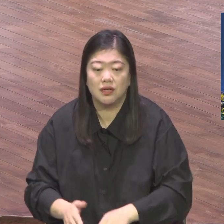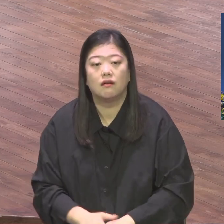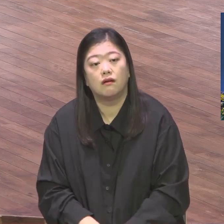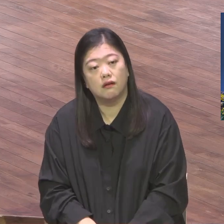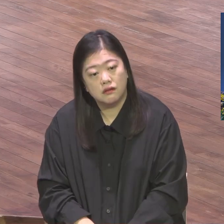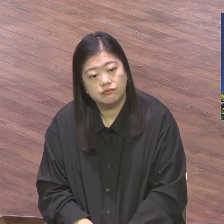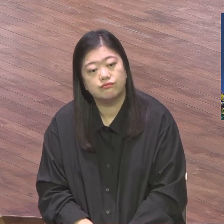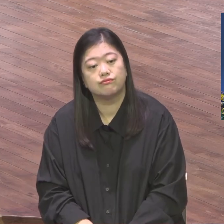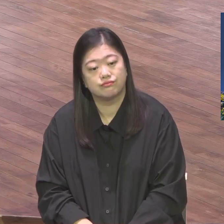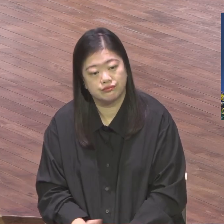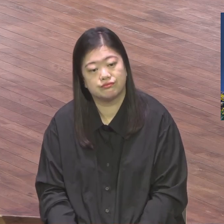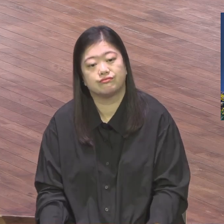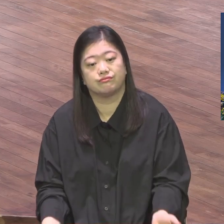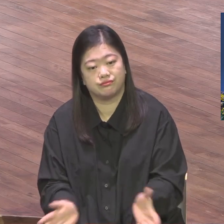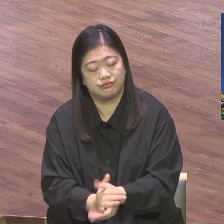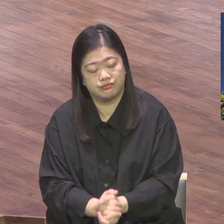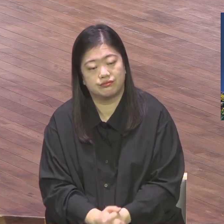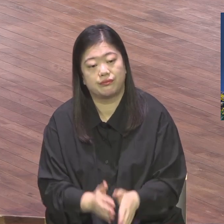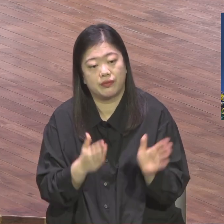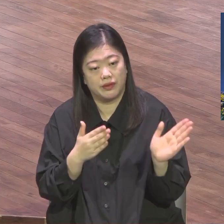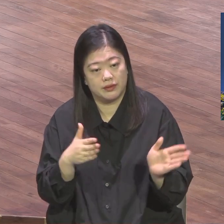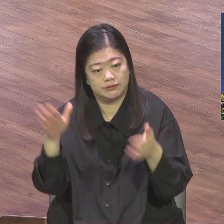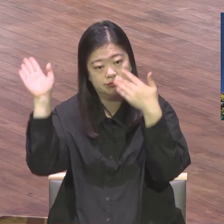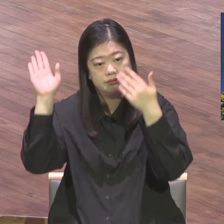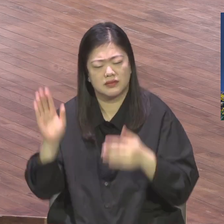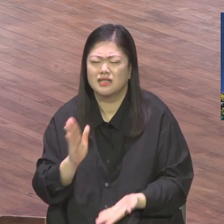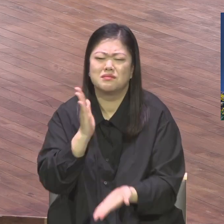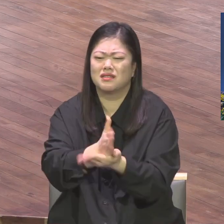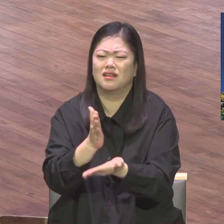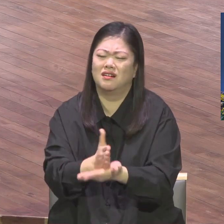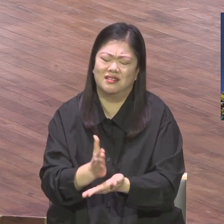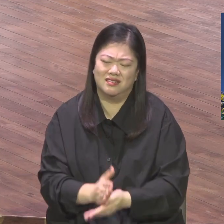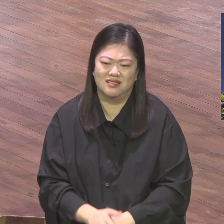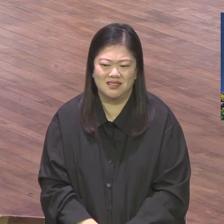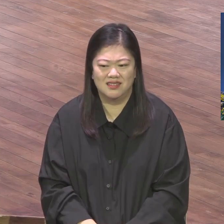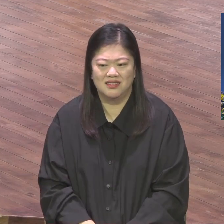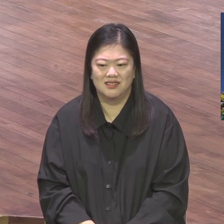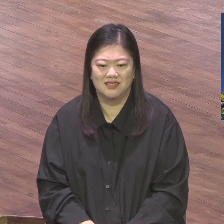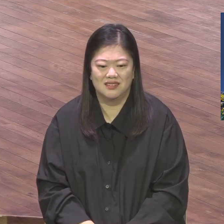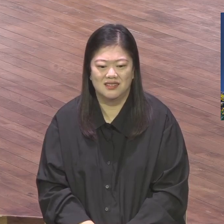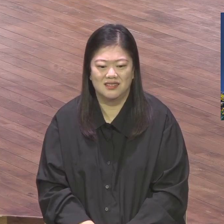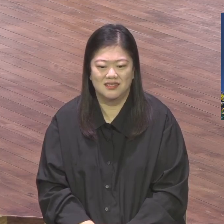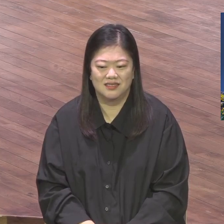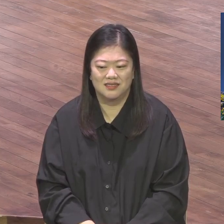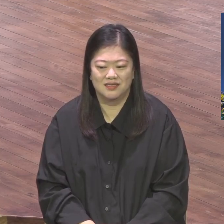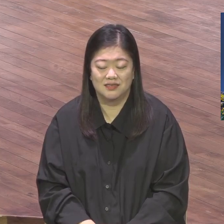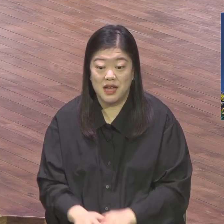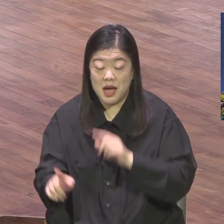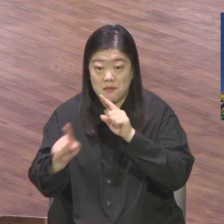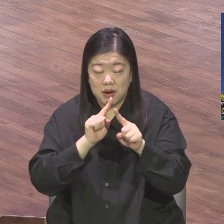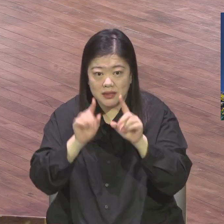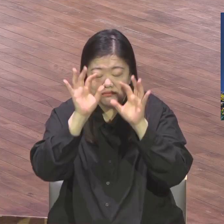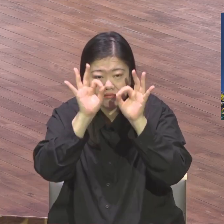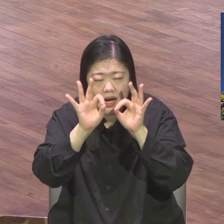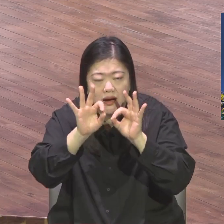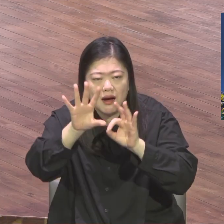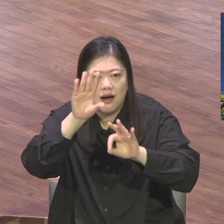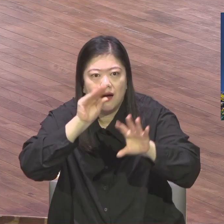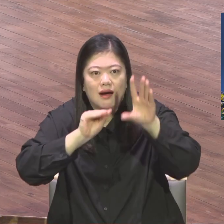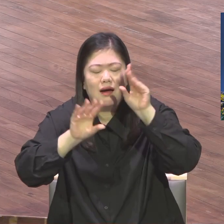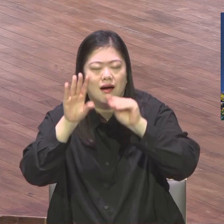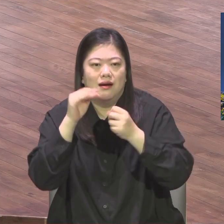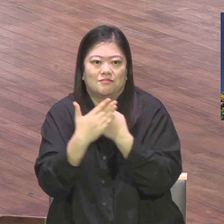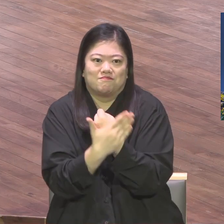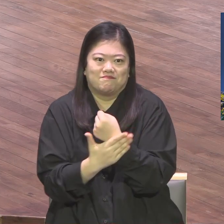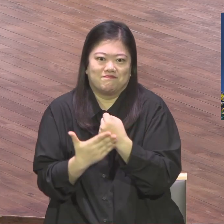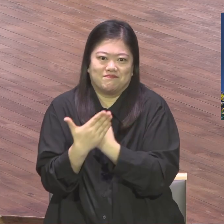영계 모든 성도들 말씀으로 불타오르는 삶, 이 말씀의 망대를 견고히 세우면서 여러분